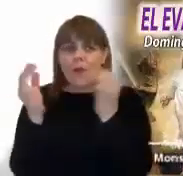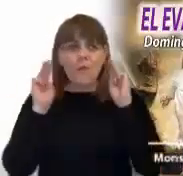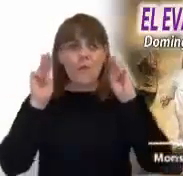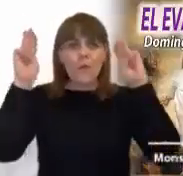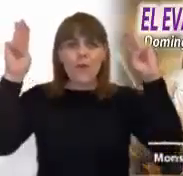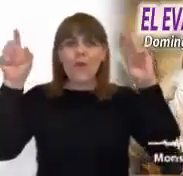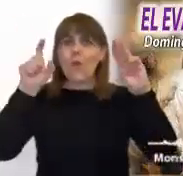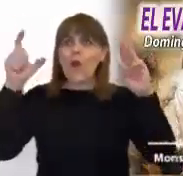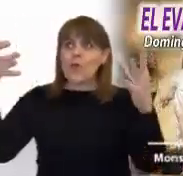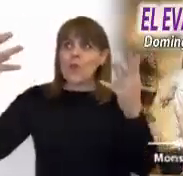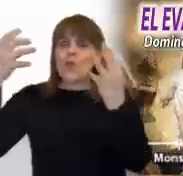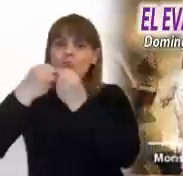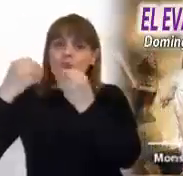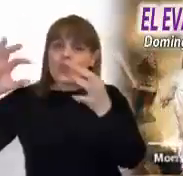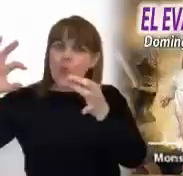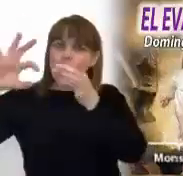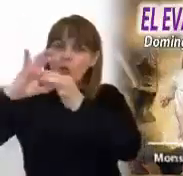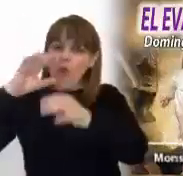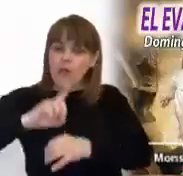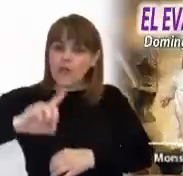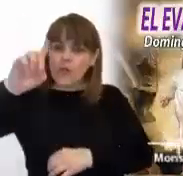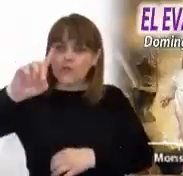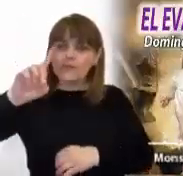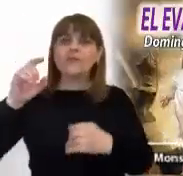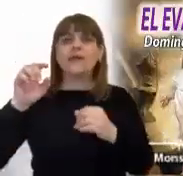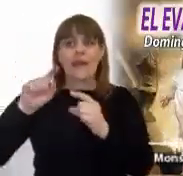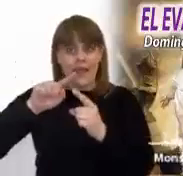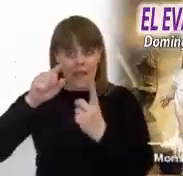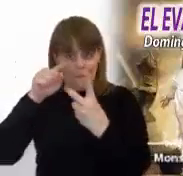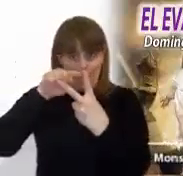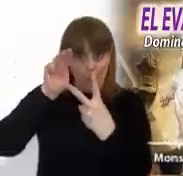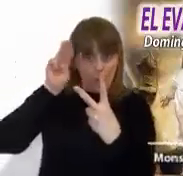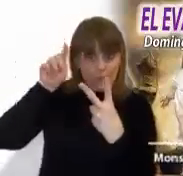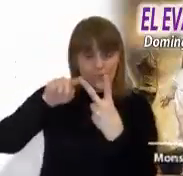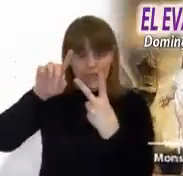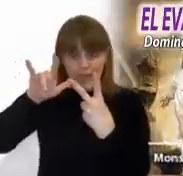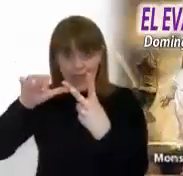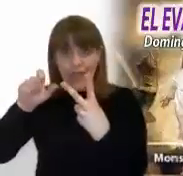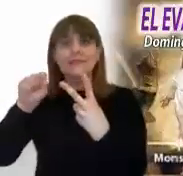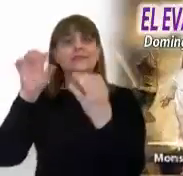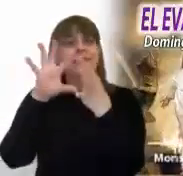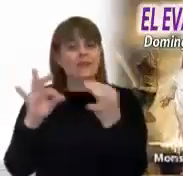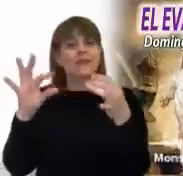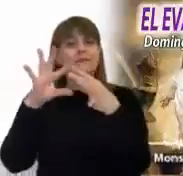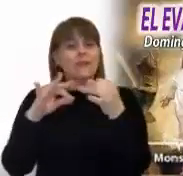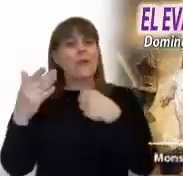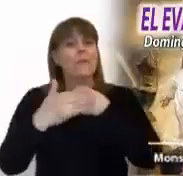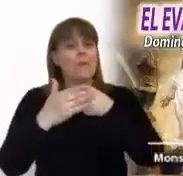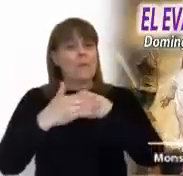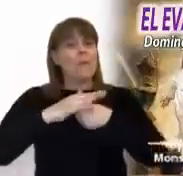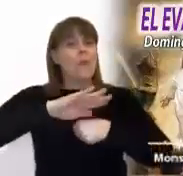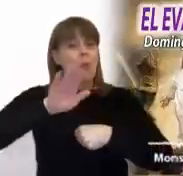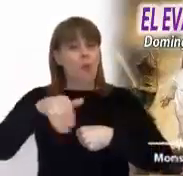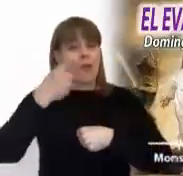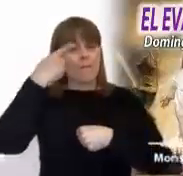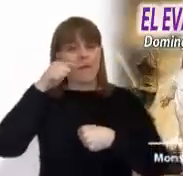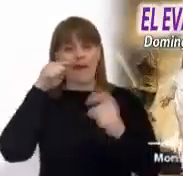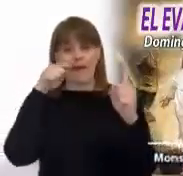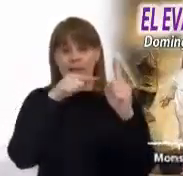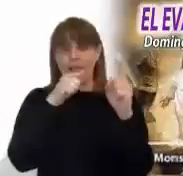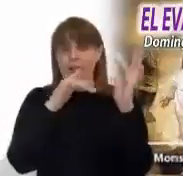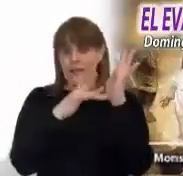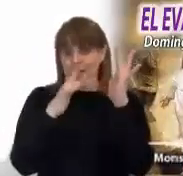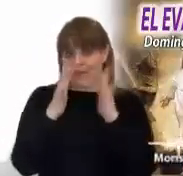Señor. Aparecen Elías y el mismo Moisés hablando de la muerte. el éxodo que le esperaba en